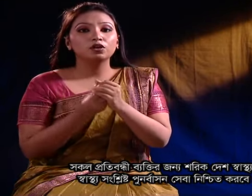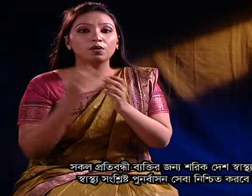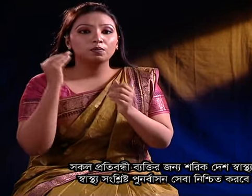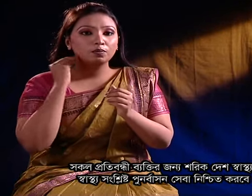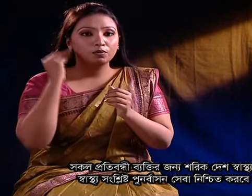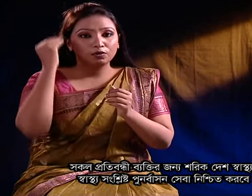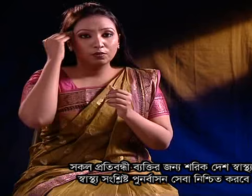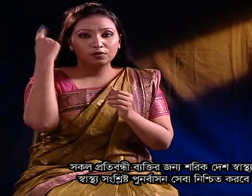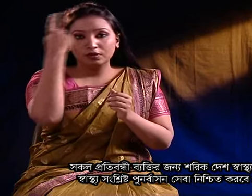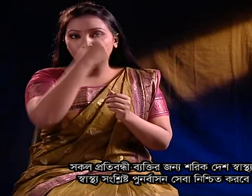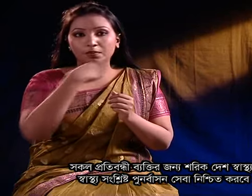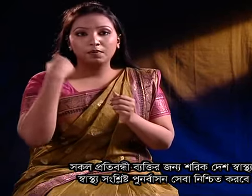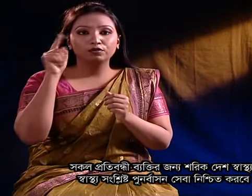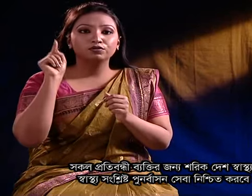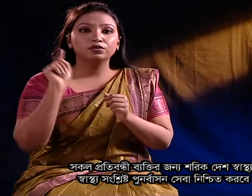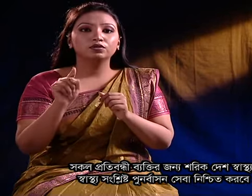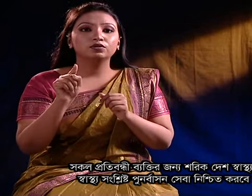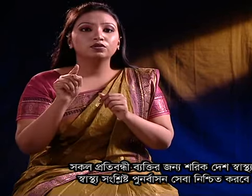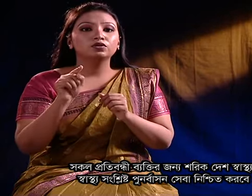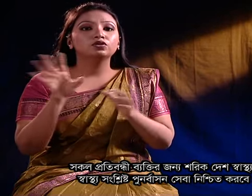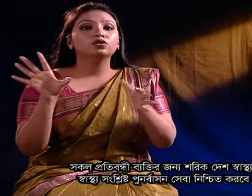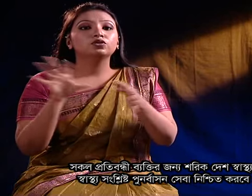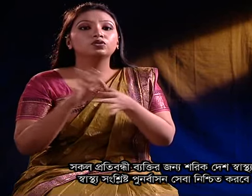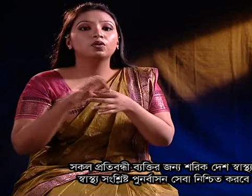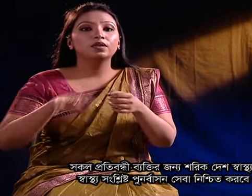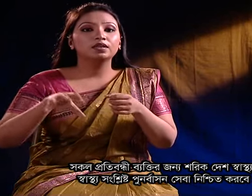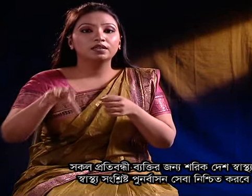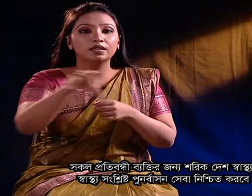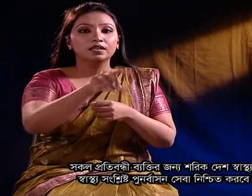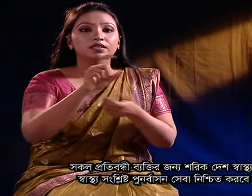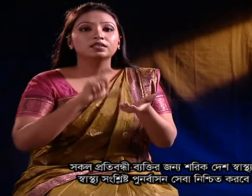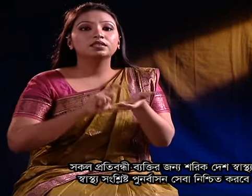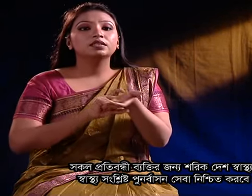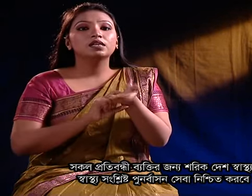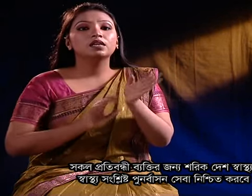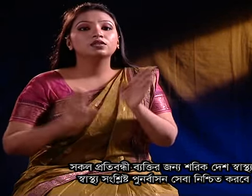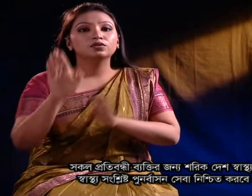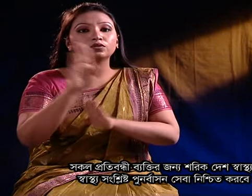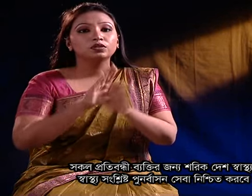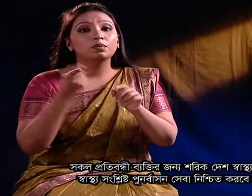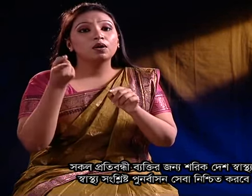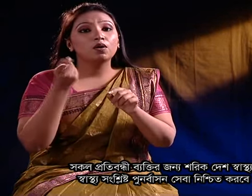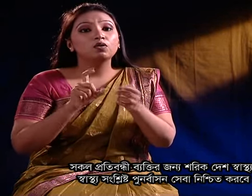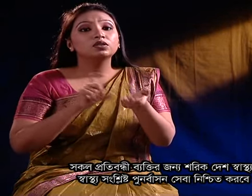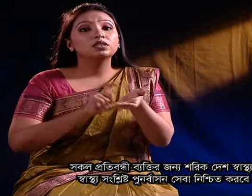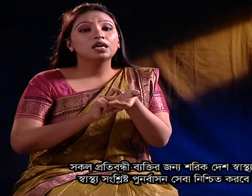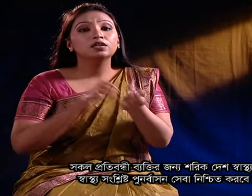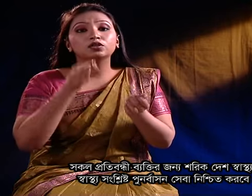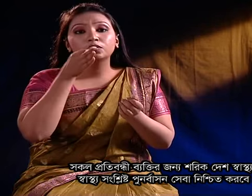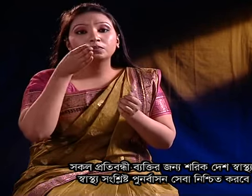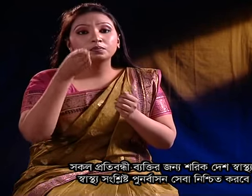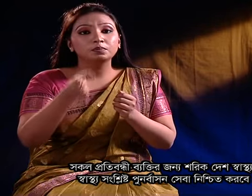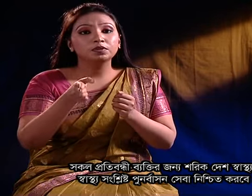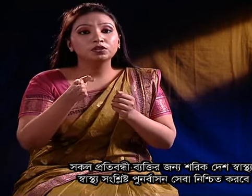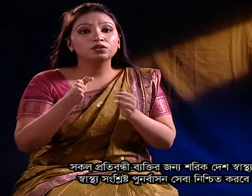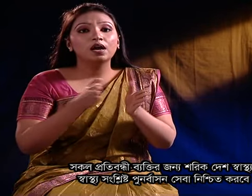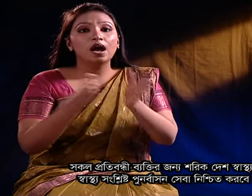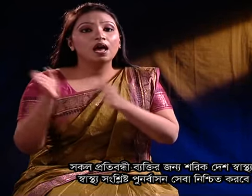প্রতিবন্ধী ব্যক্তির জন্য শরিক দেশ স্বাস্থ্য ও স্বাস্থ্য সংশ্লিষ্ট পুনর্বাসন সেবা